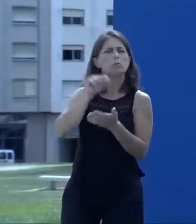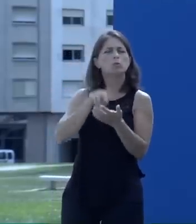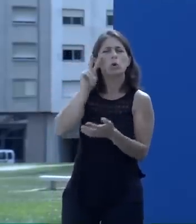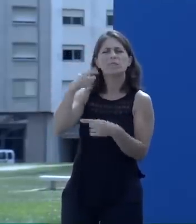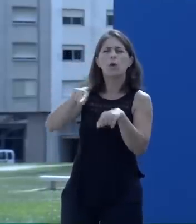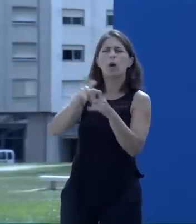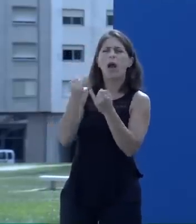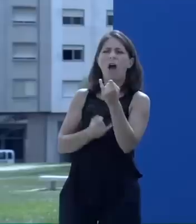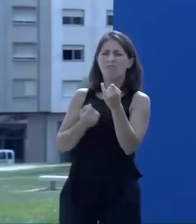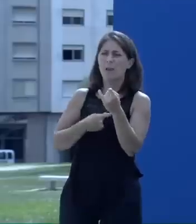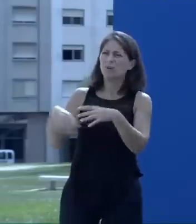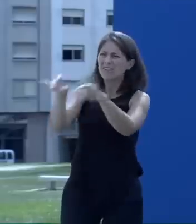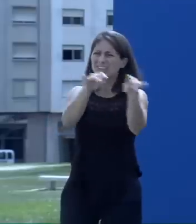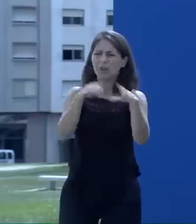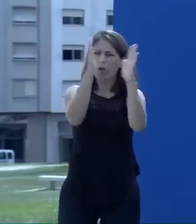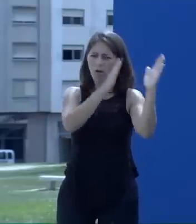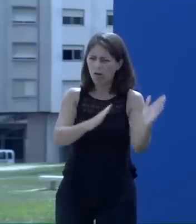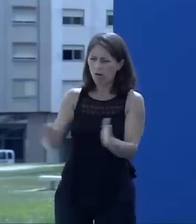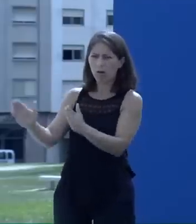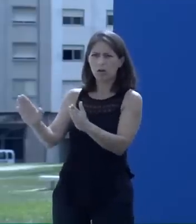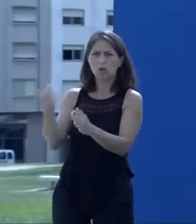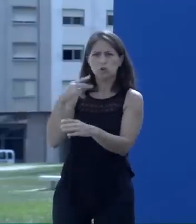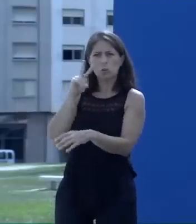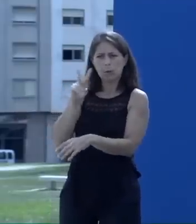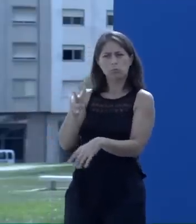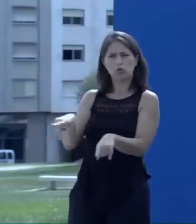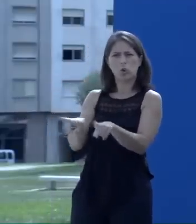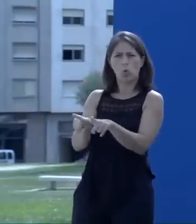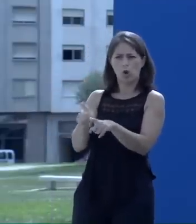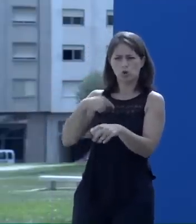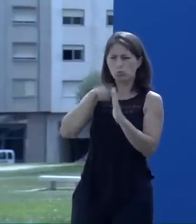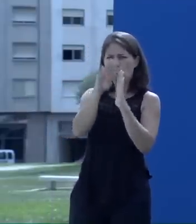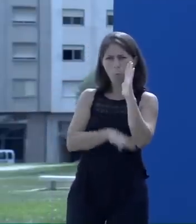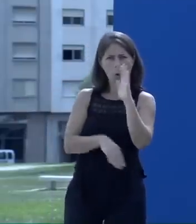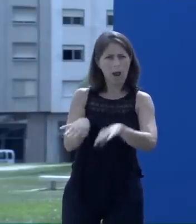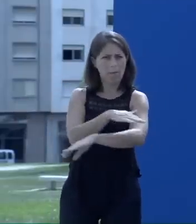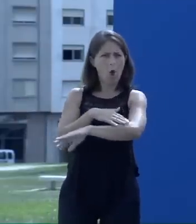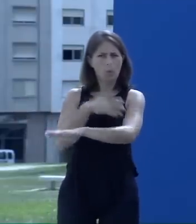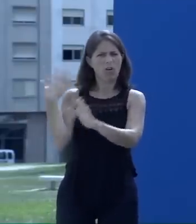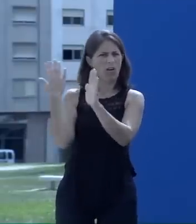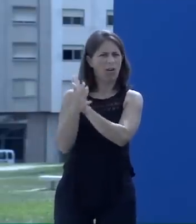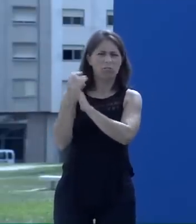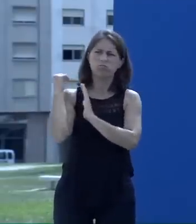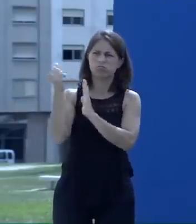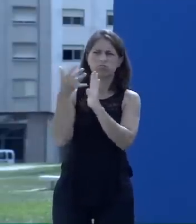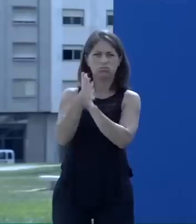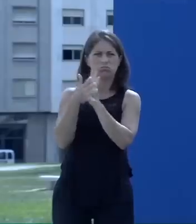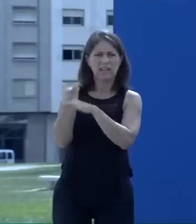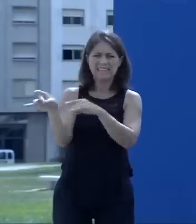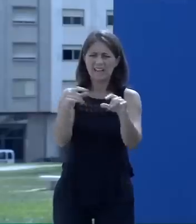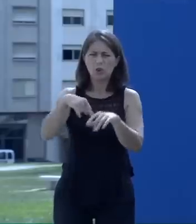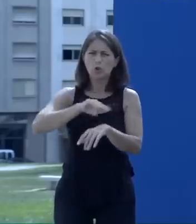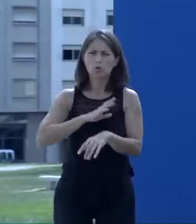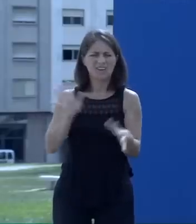tamén da ordenación do territorio e o levamos anunciado todos estes días, anunciando o noso programa de goberno, o noso territorio,